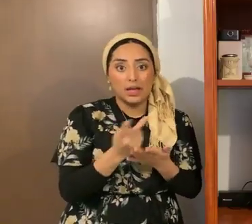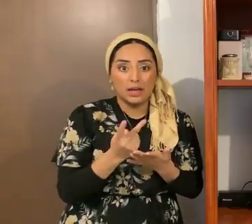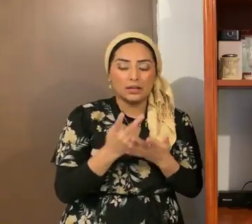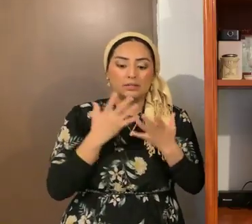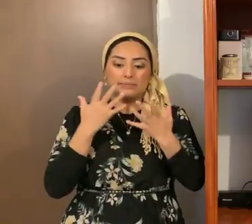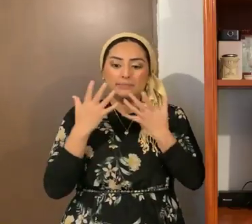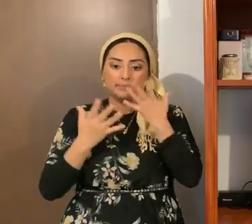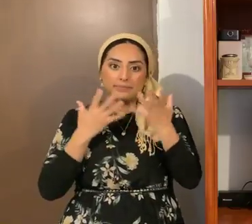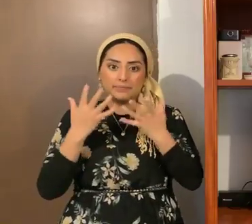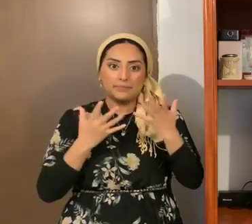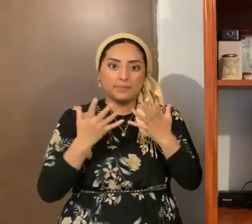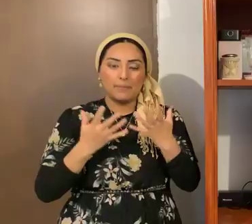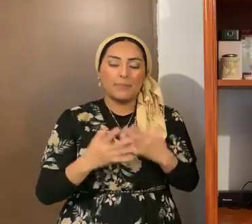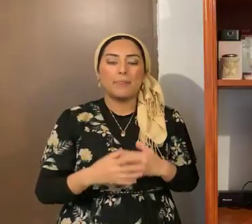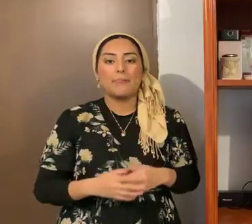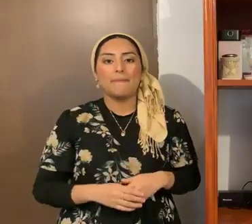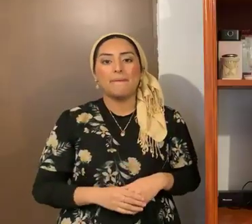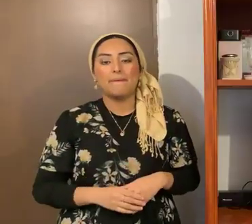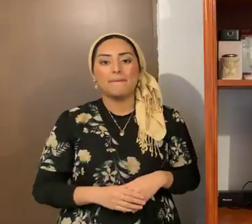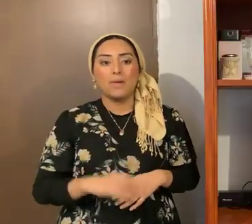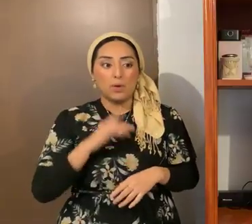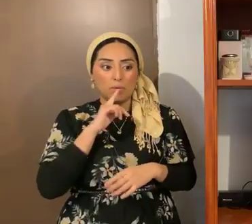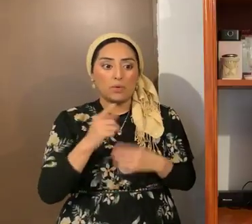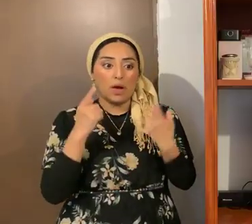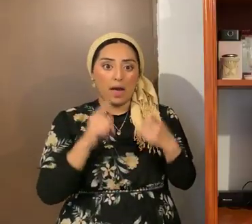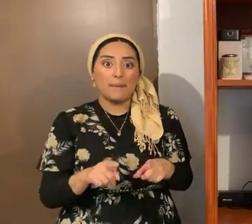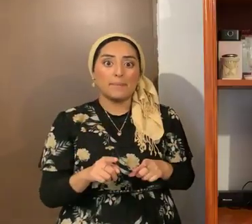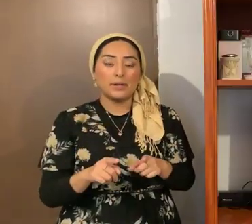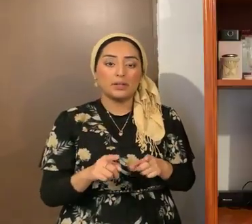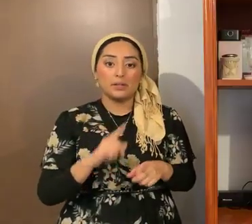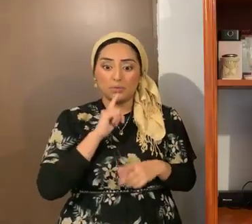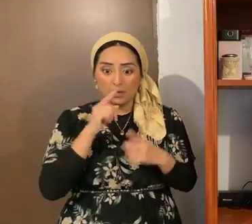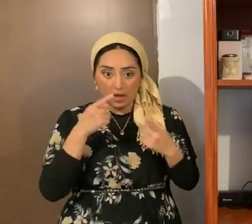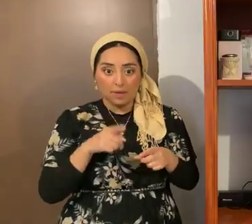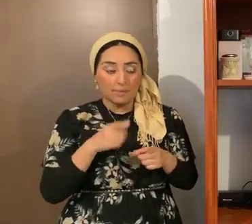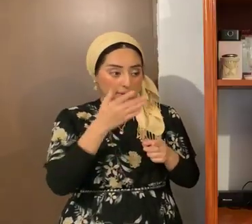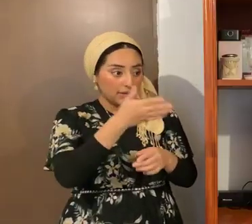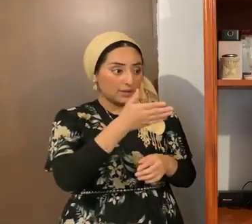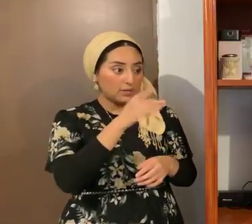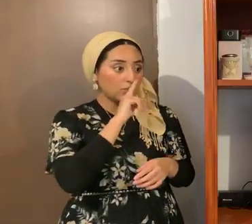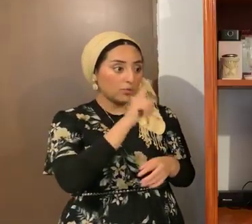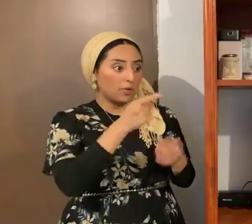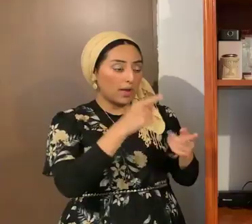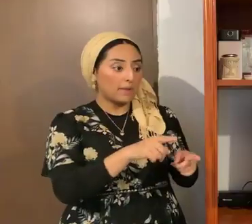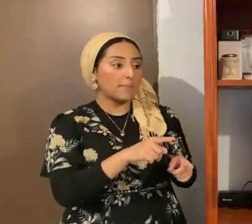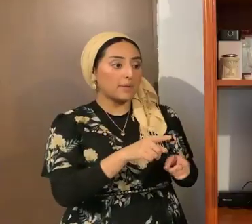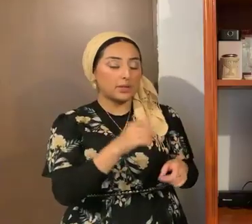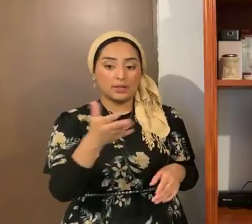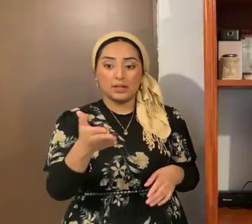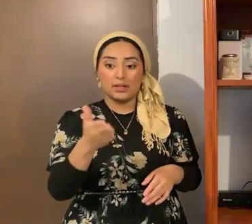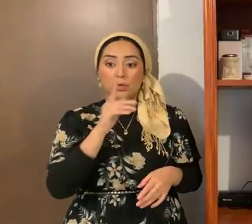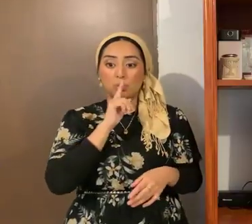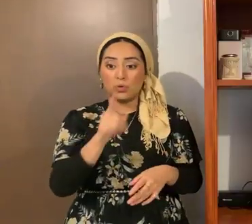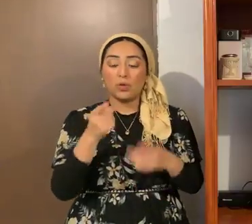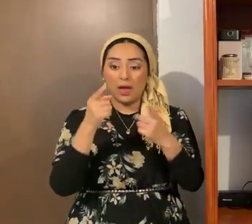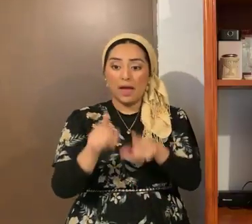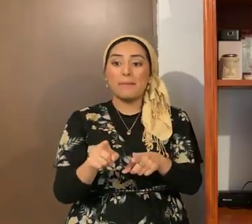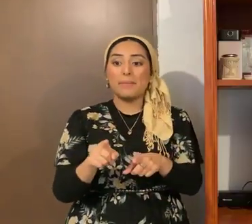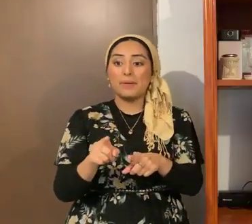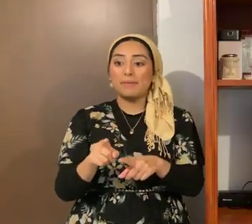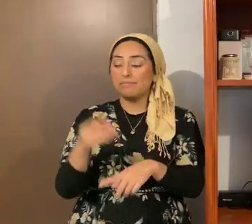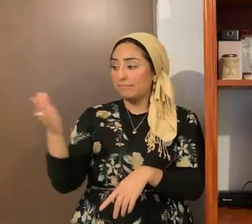Quedaremos avergonzados. ¿Es así? A ver, ese bello grupo, ¿es así? ¿Este bello grupo es